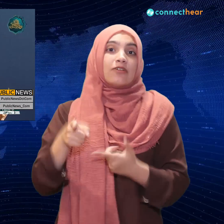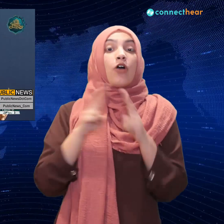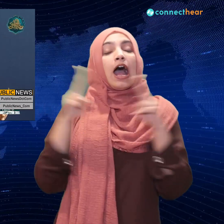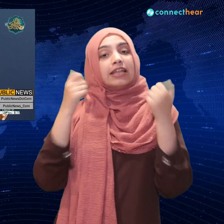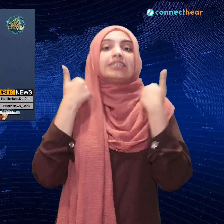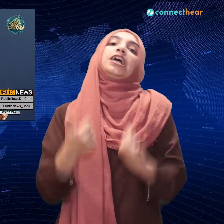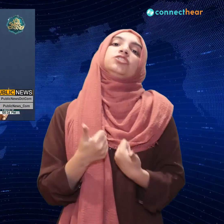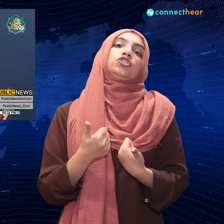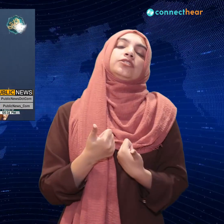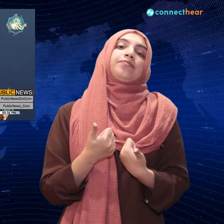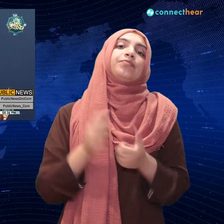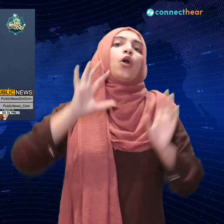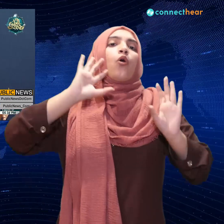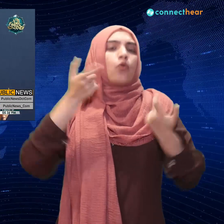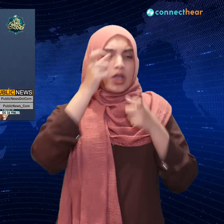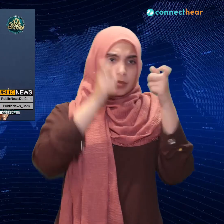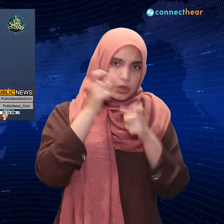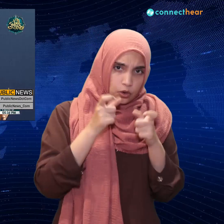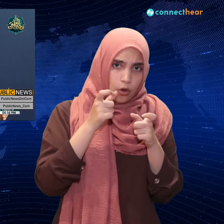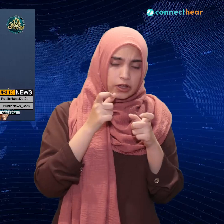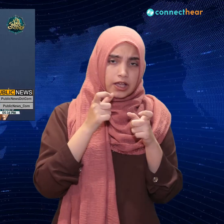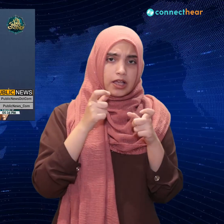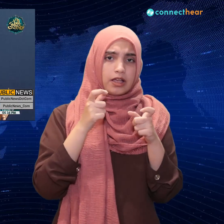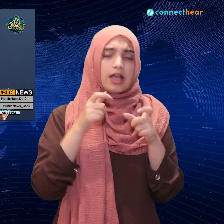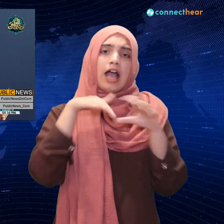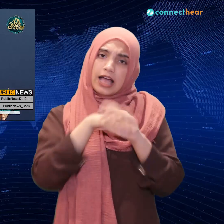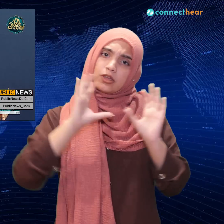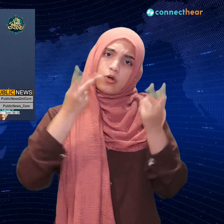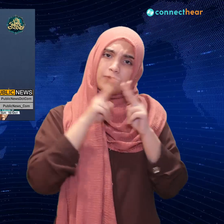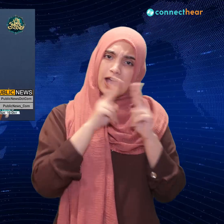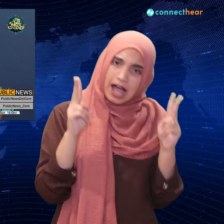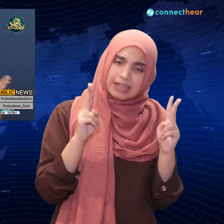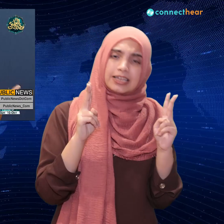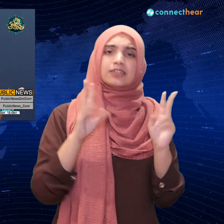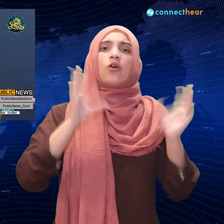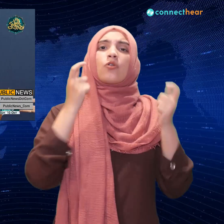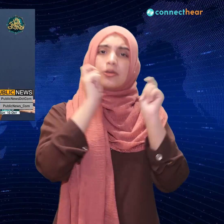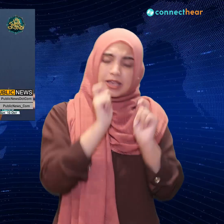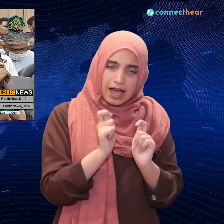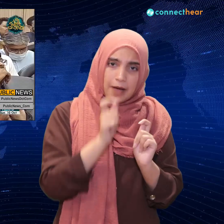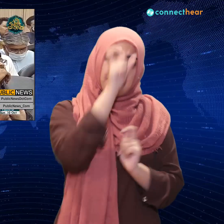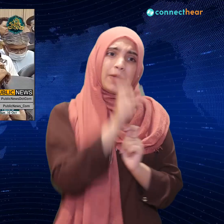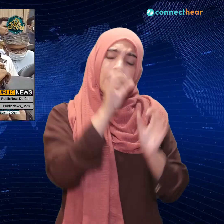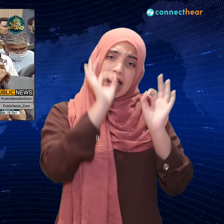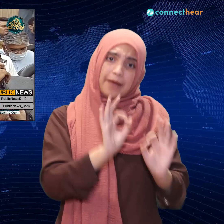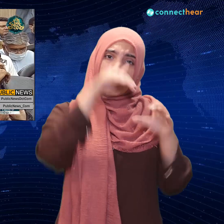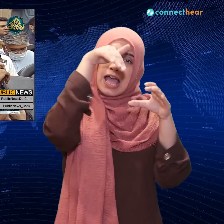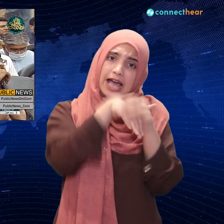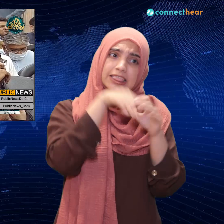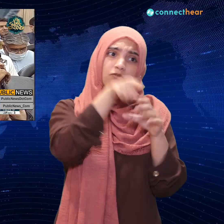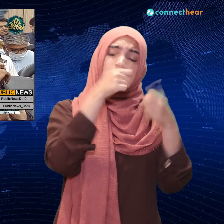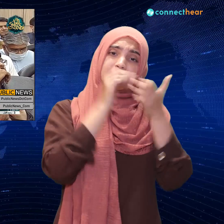بھی ان کی جو کیریکٹر اس کو فالو کرے گا وہ ویسے ہی اٹھتا جائے